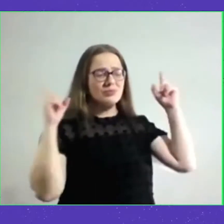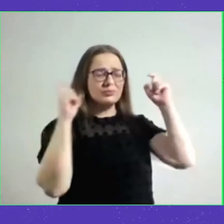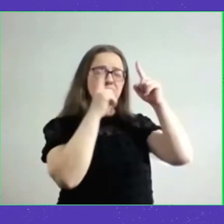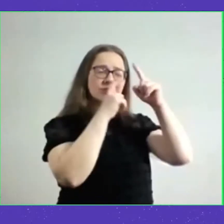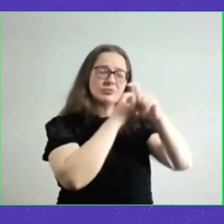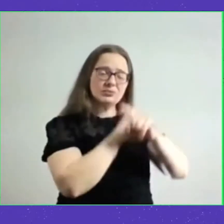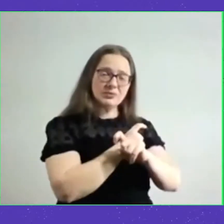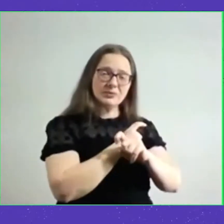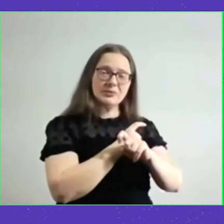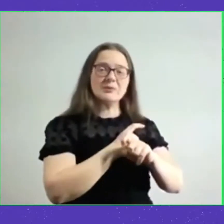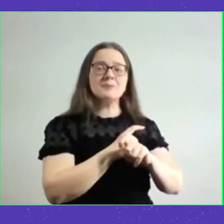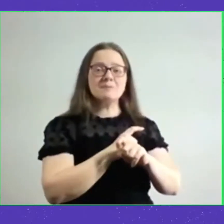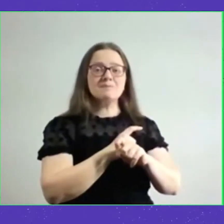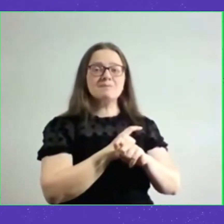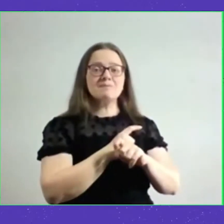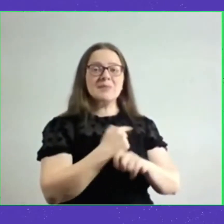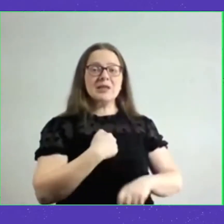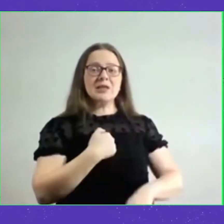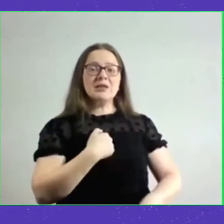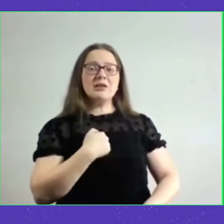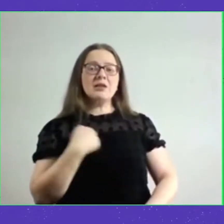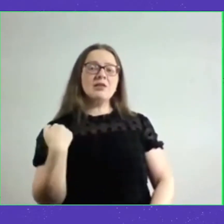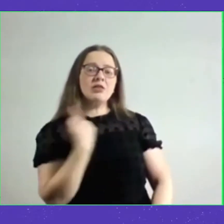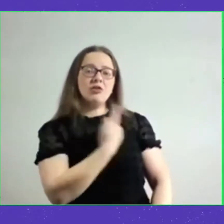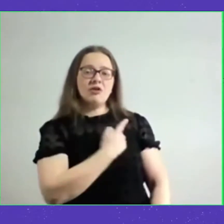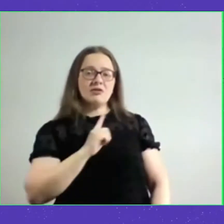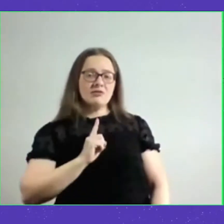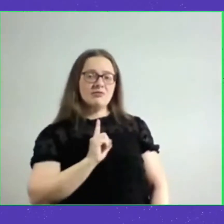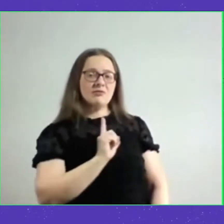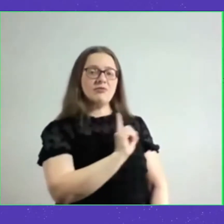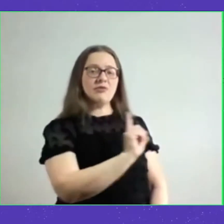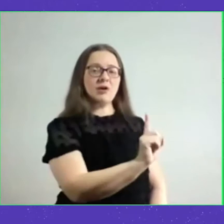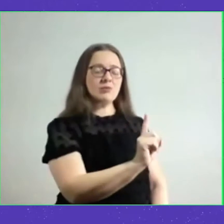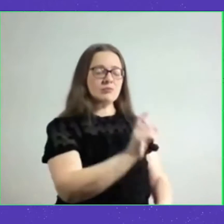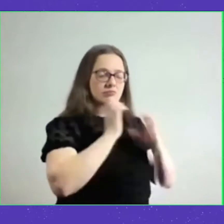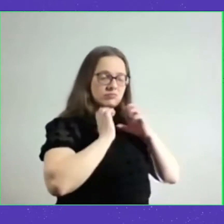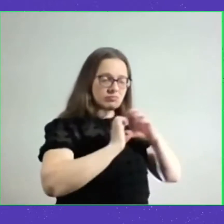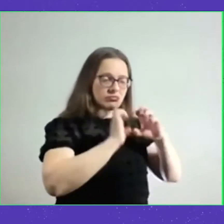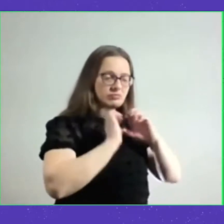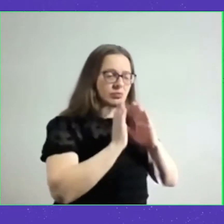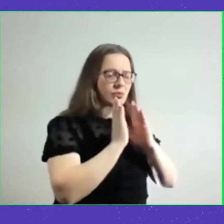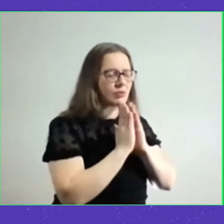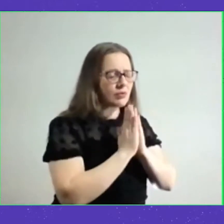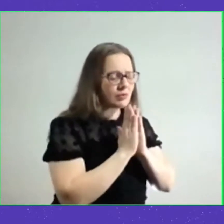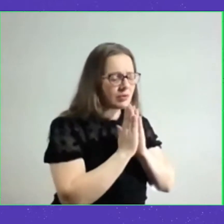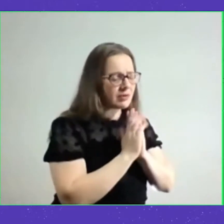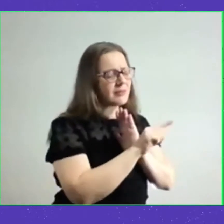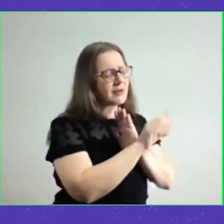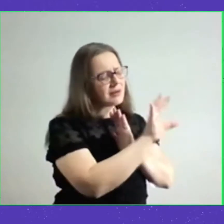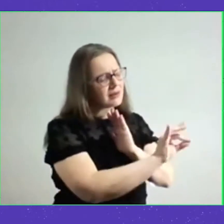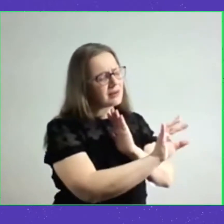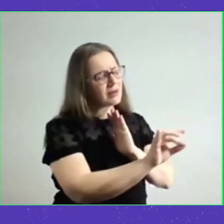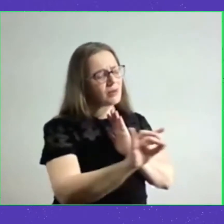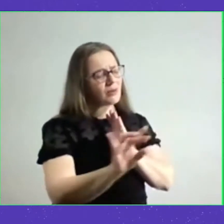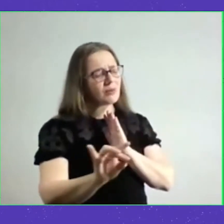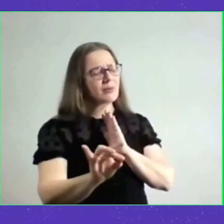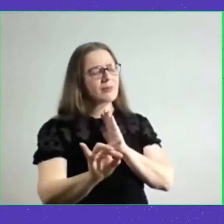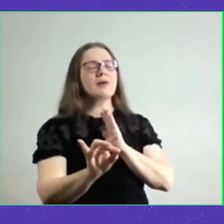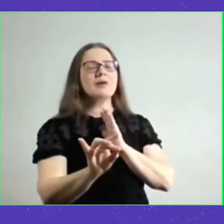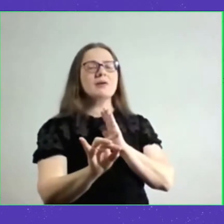elas como um refrigério. Orando por elas, orando com elas. Parece uma coisa simples,